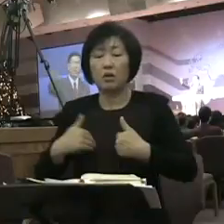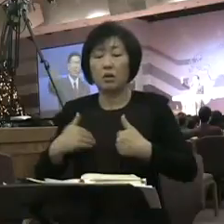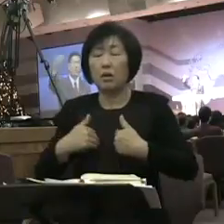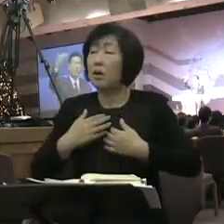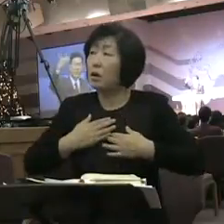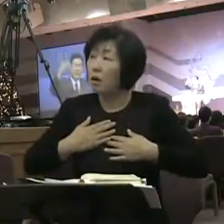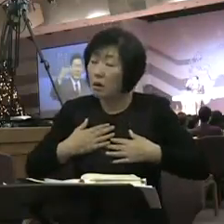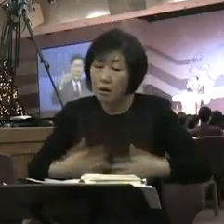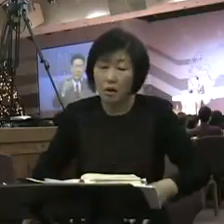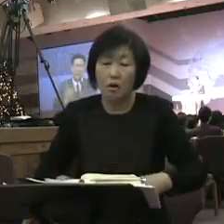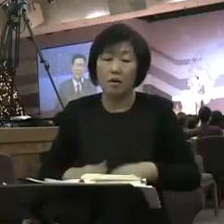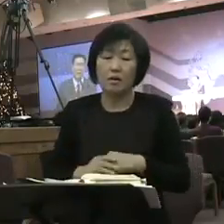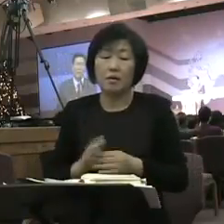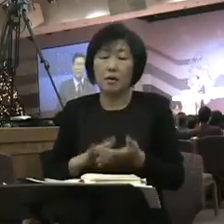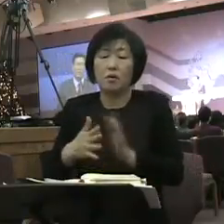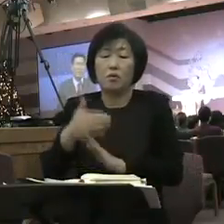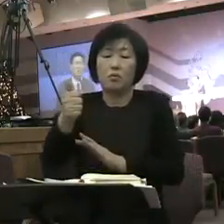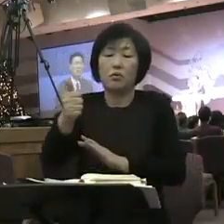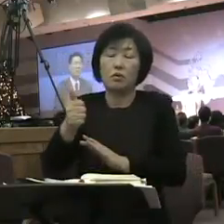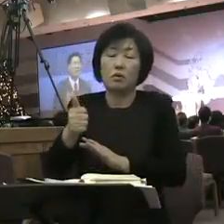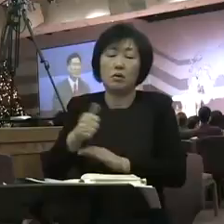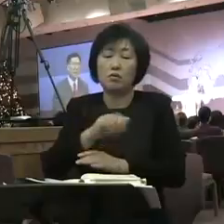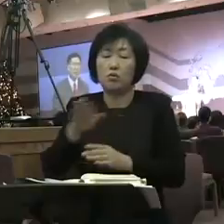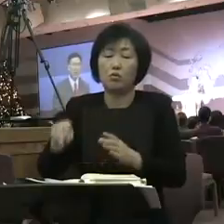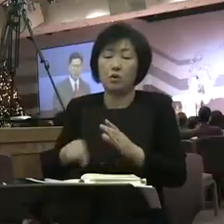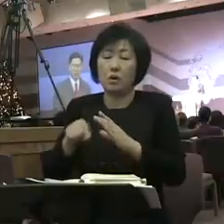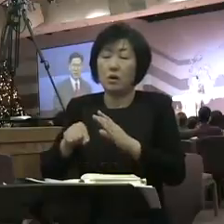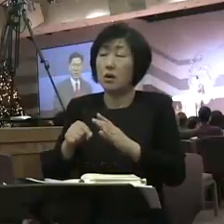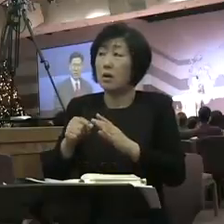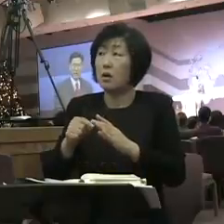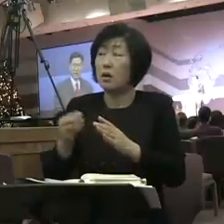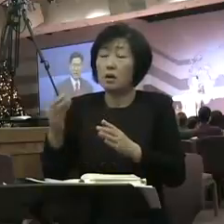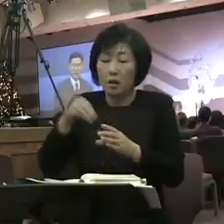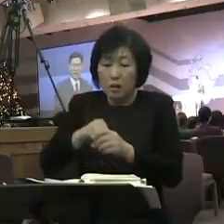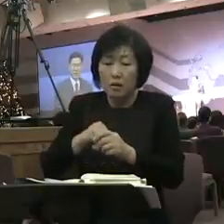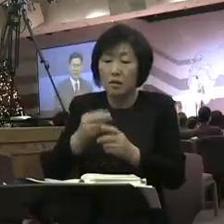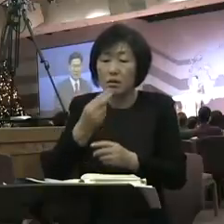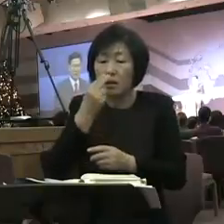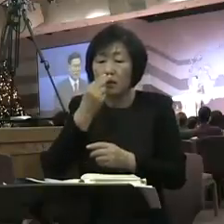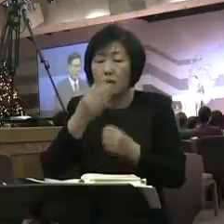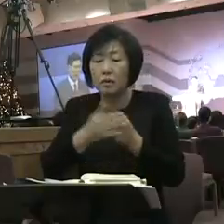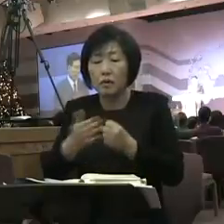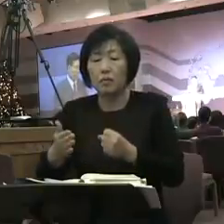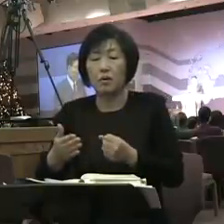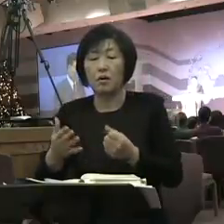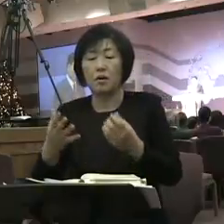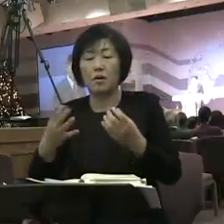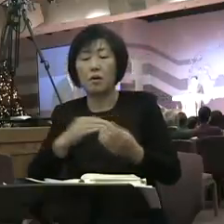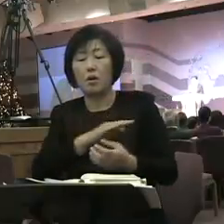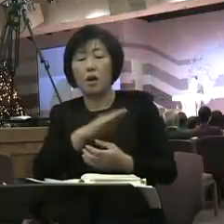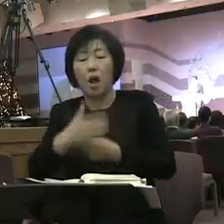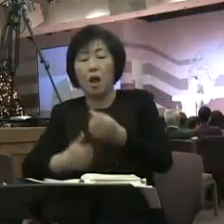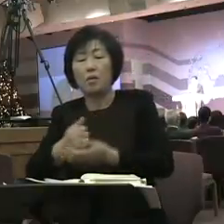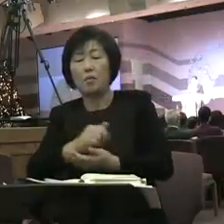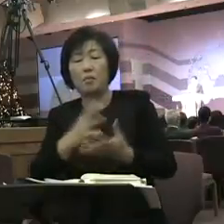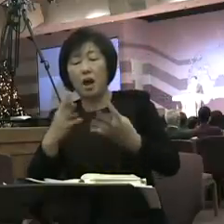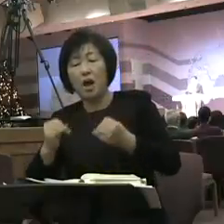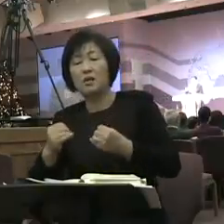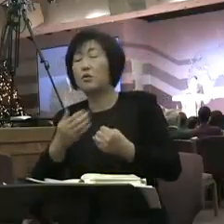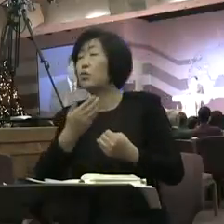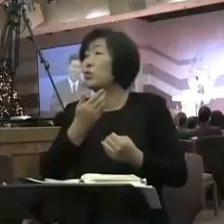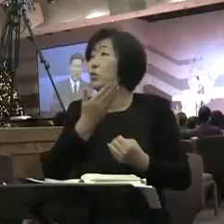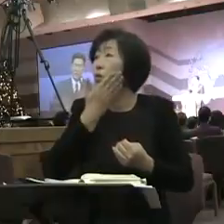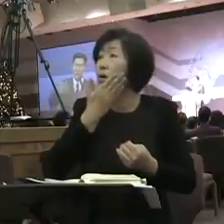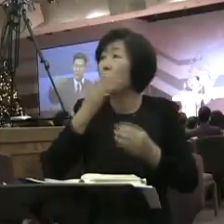불구하고 예수님께서 우리 안에 담겨진 이 귀한 생명 때문에 하나님 우리를 귀하게 보시는 겁니다. 그리고